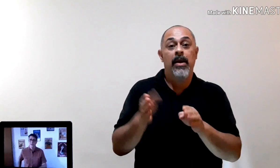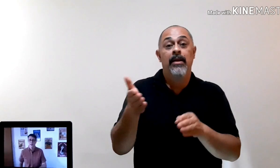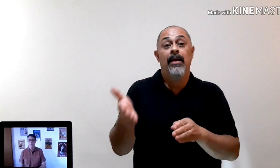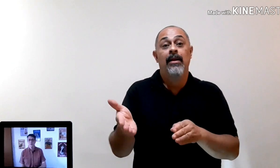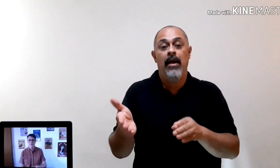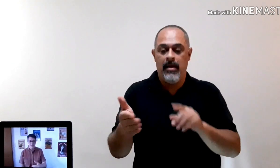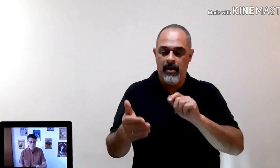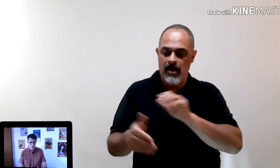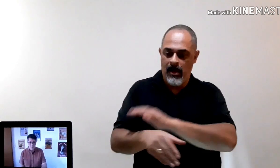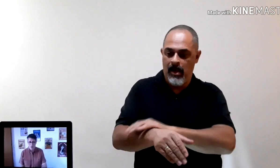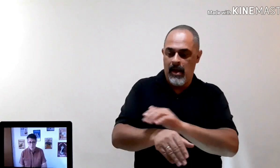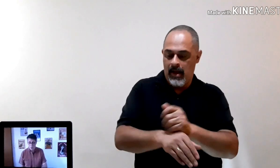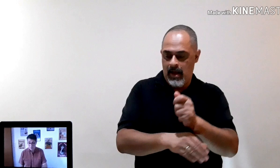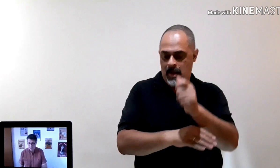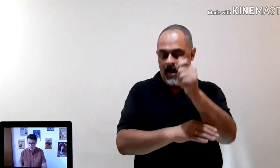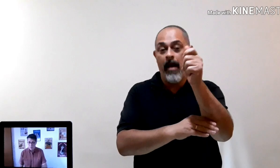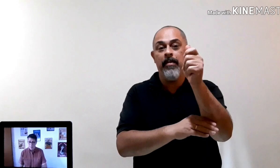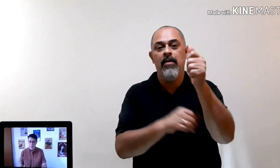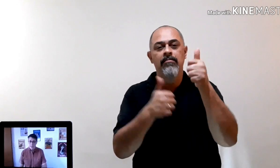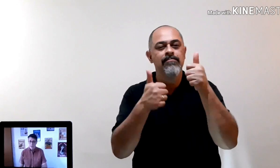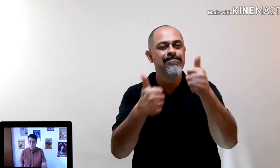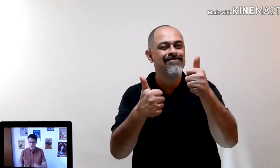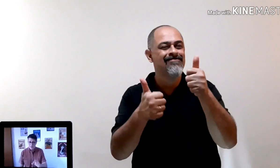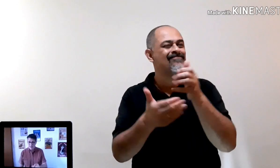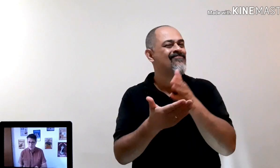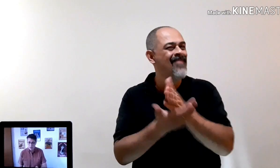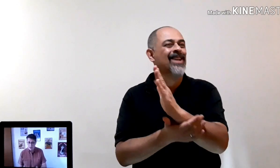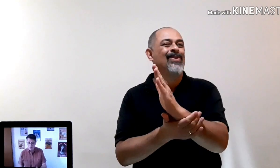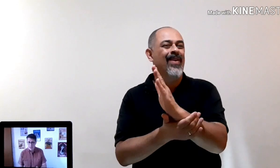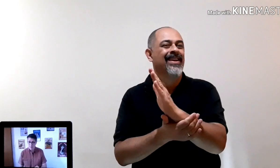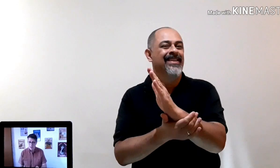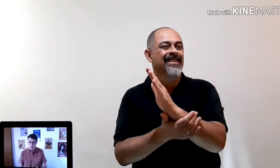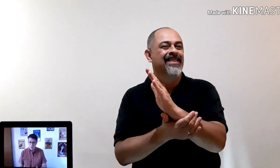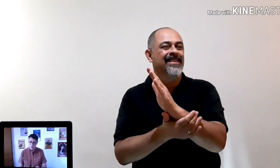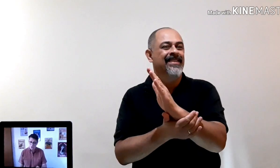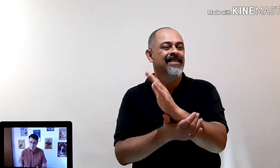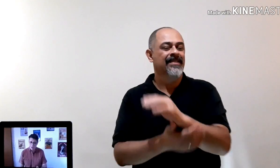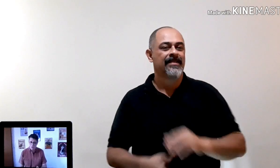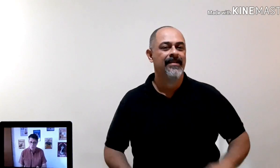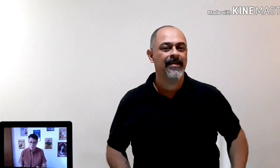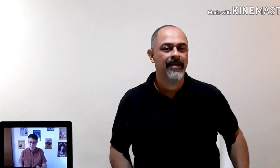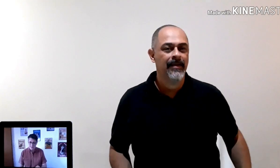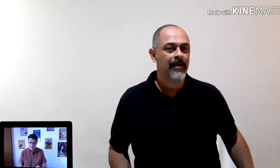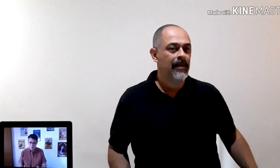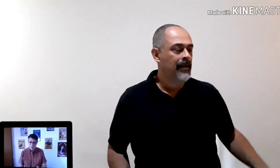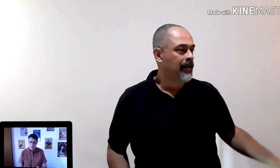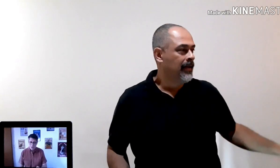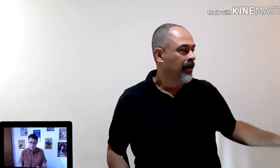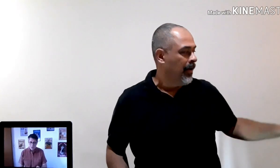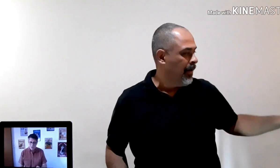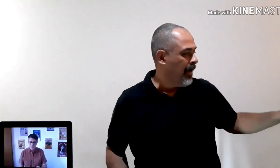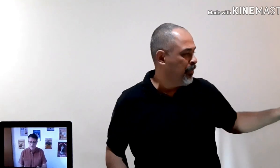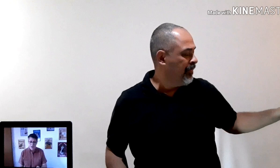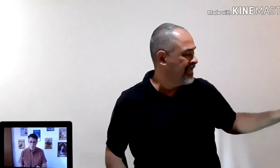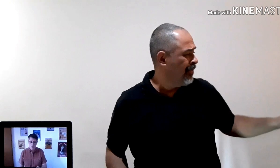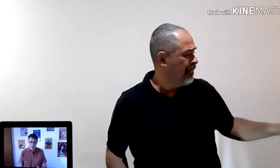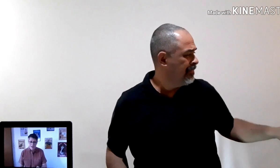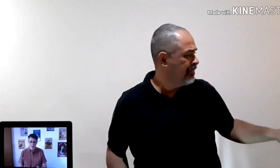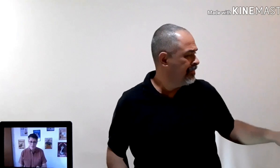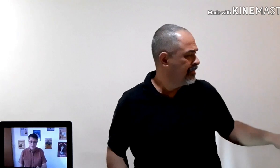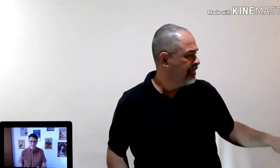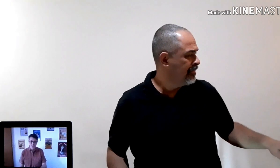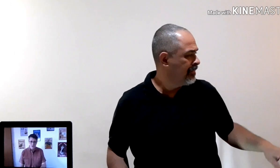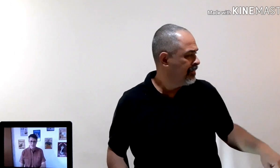8, a gente vai ter o exemplo de Abraão aprovado, né? Então diz assim: pela fé Abraão, quando chamado, obedeceu e dirigiu-se